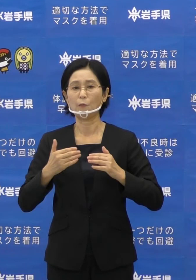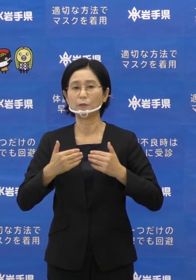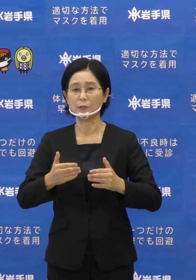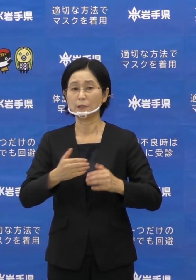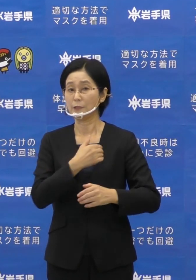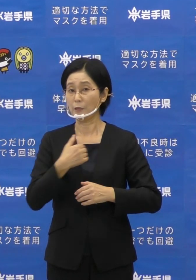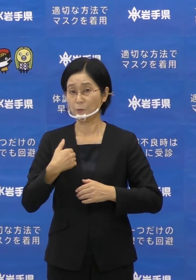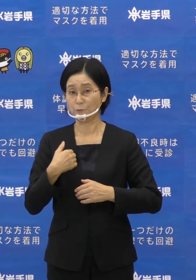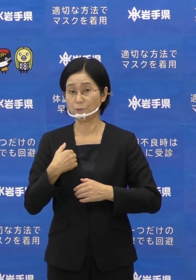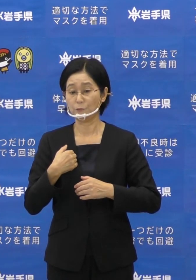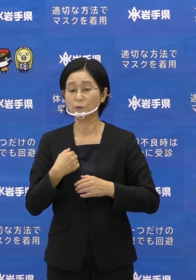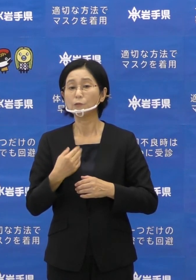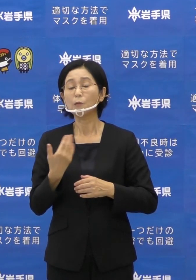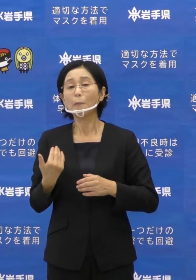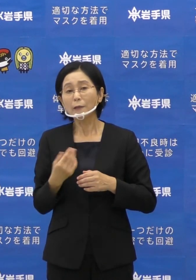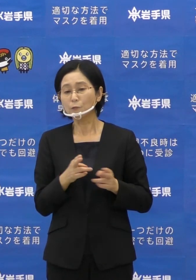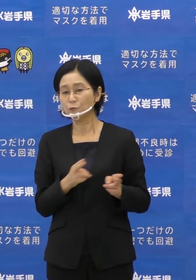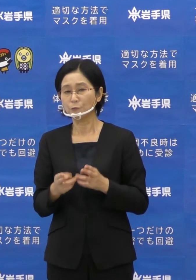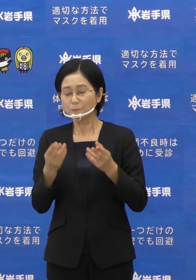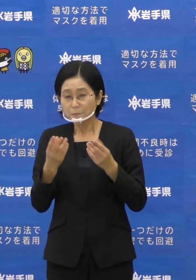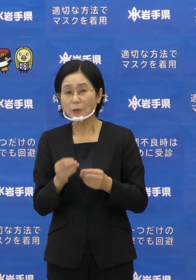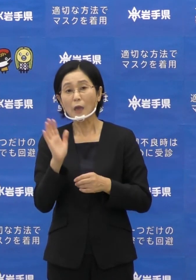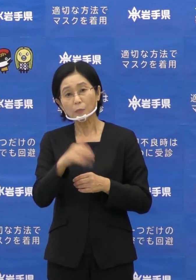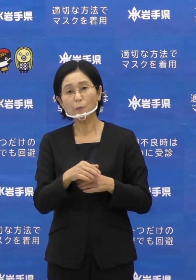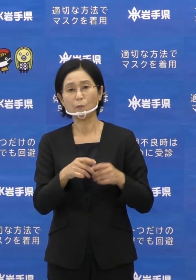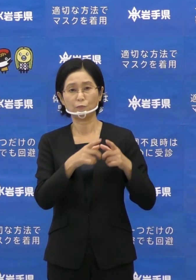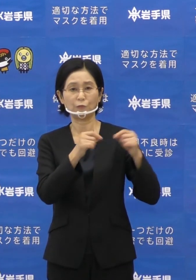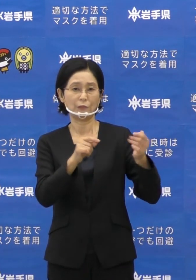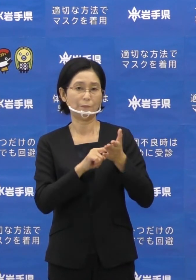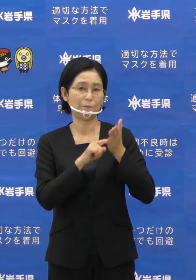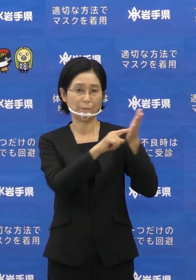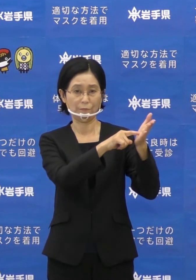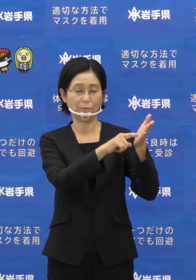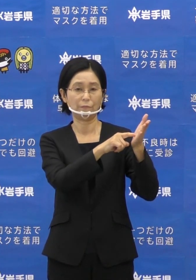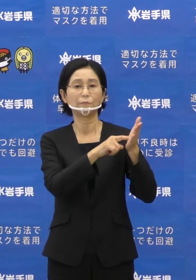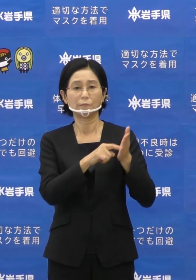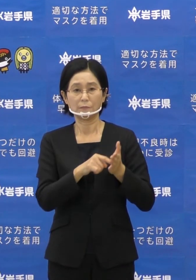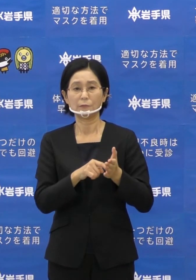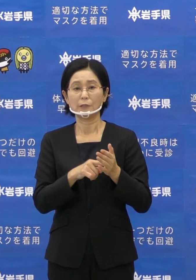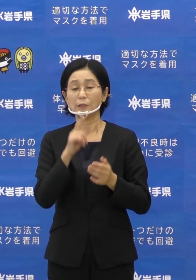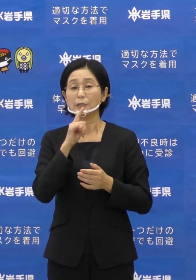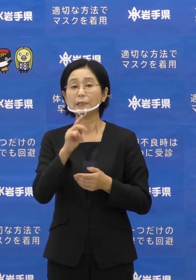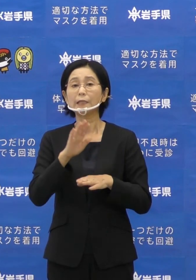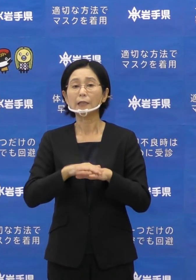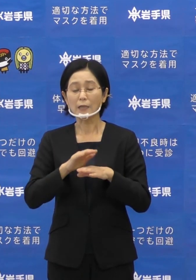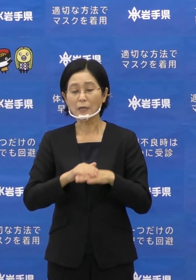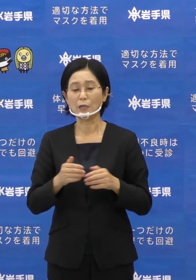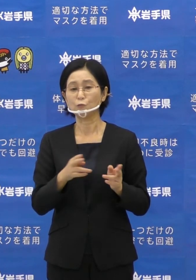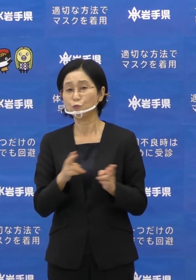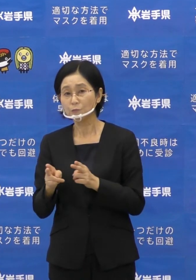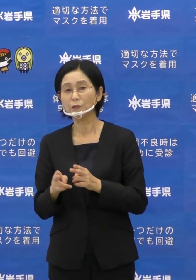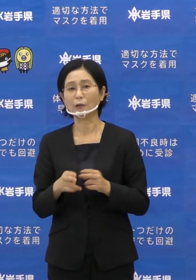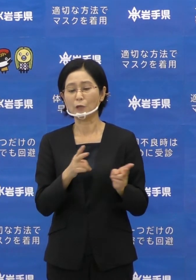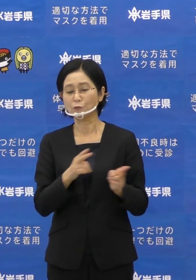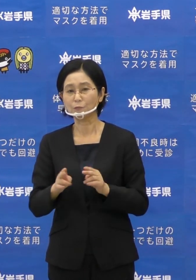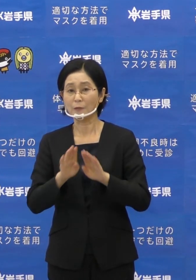要請をしようという考え方です。それで準備とか準備に着手とかいう言い方をしているものです。